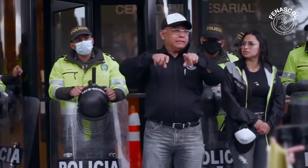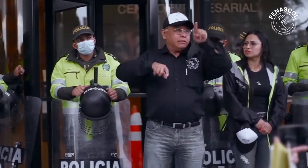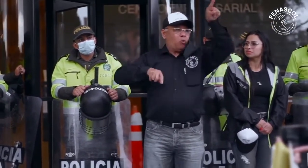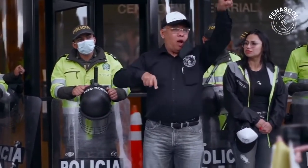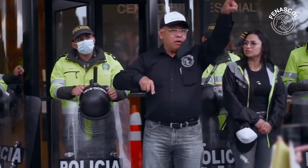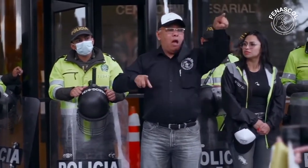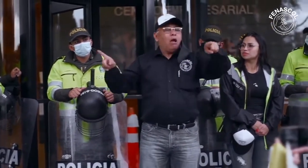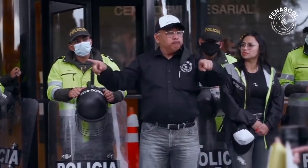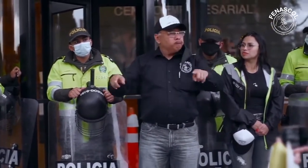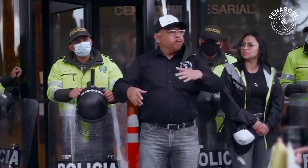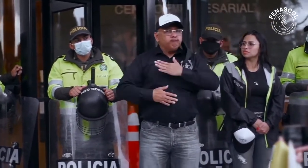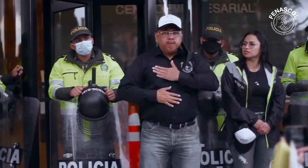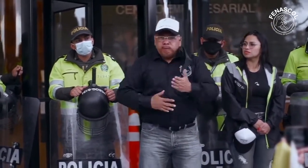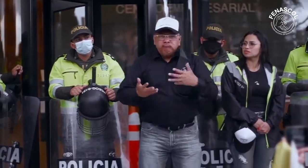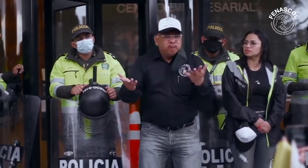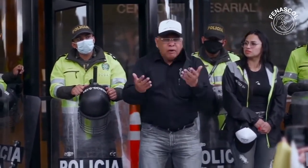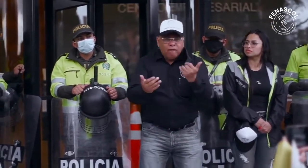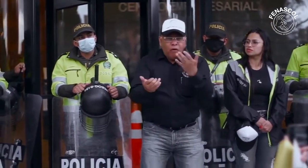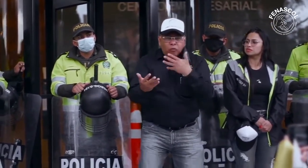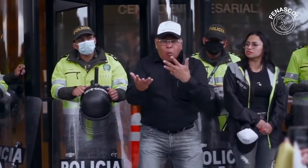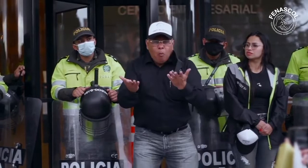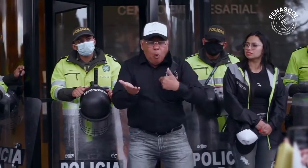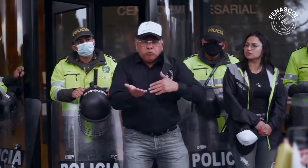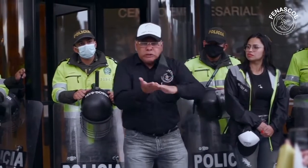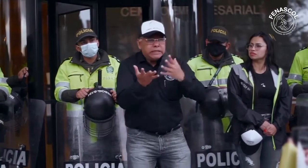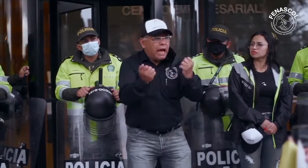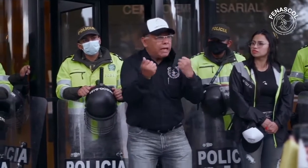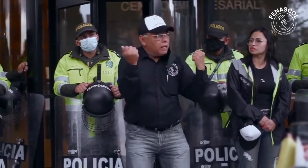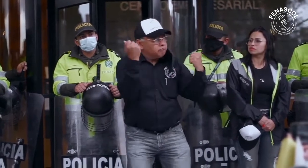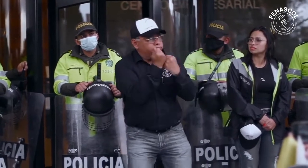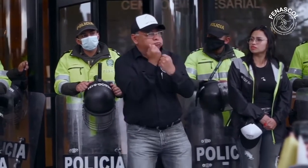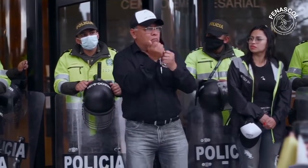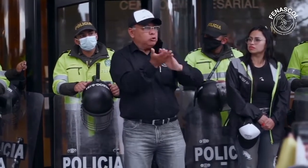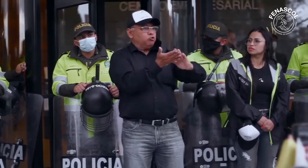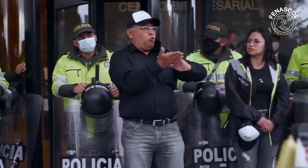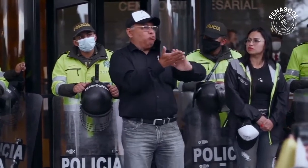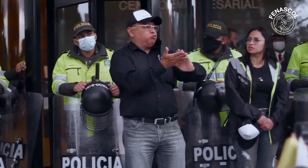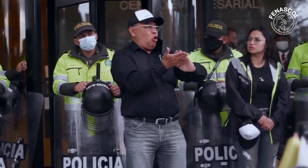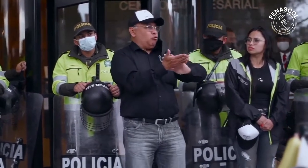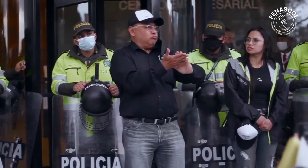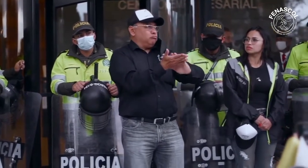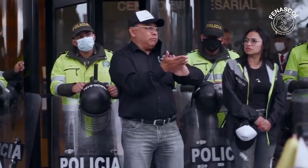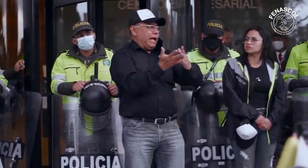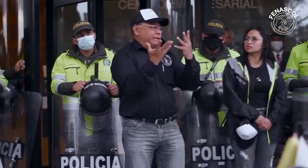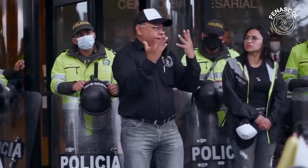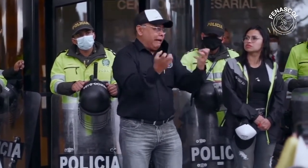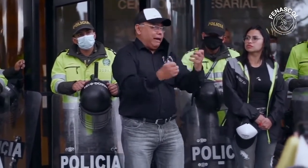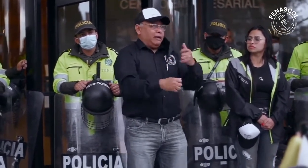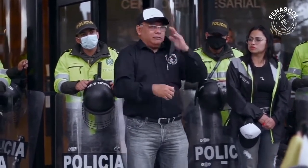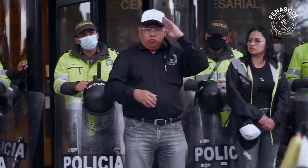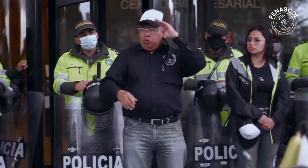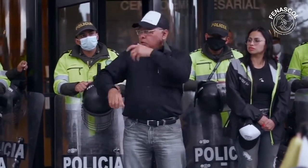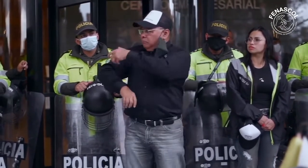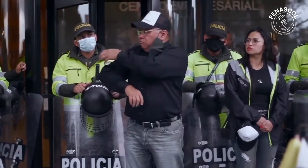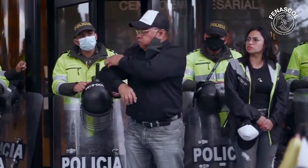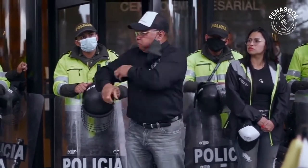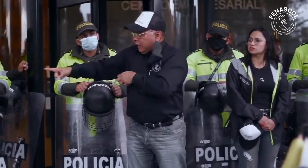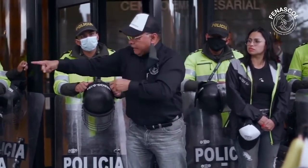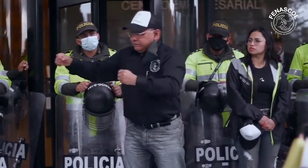y han puesto su sede para poder llevar a cabo la reunión el 5 de abril. Están muy dispuestos